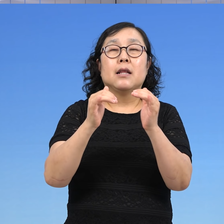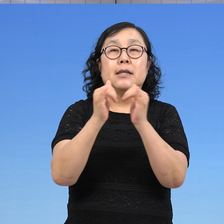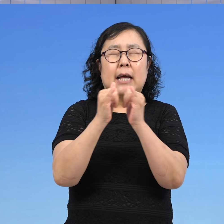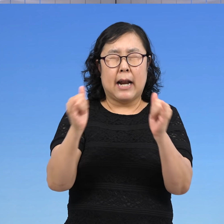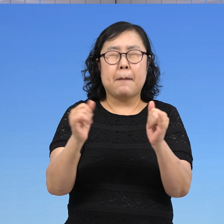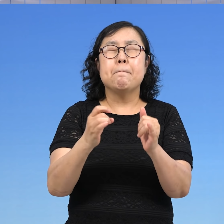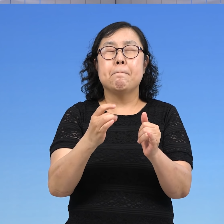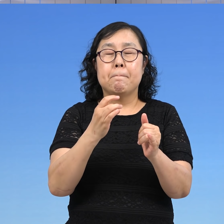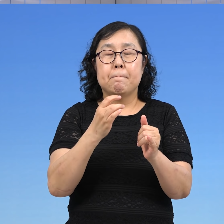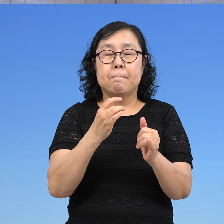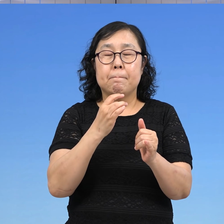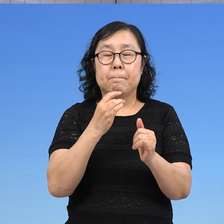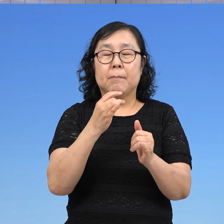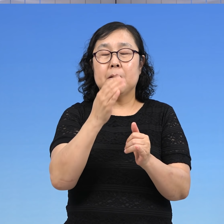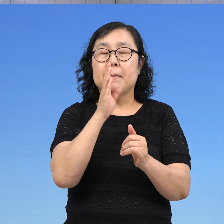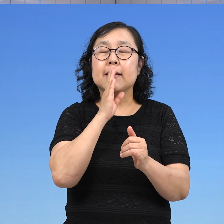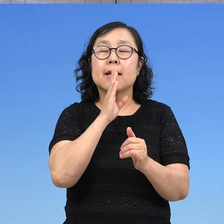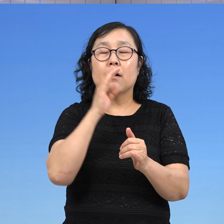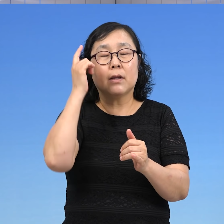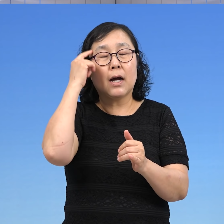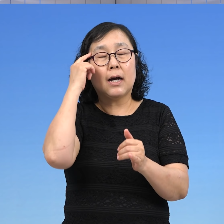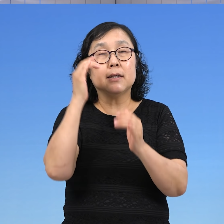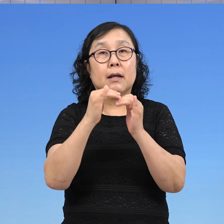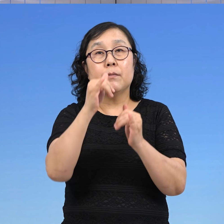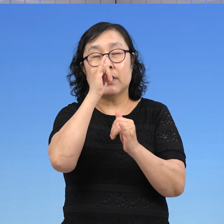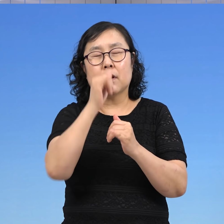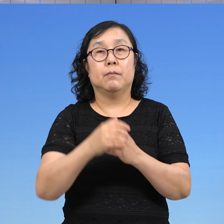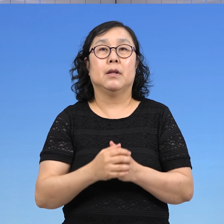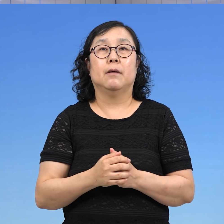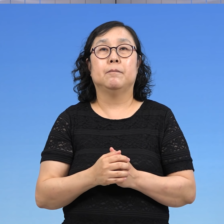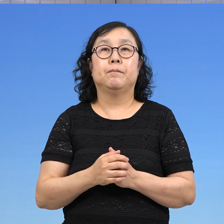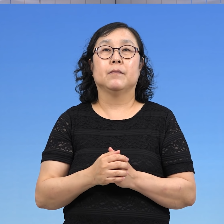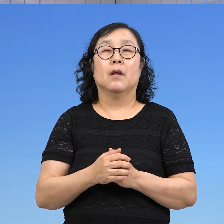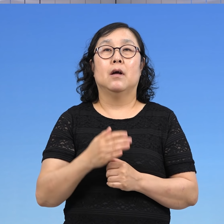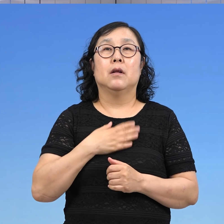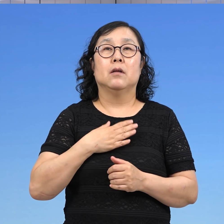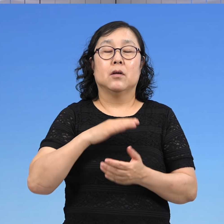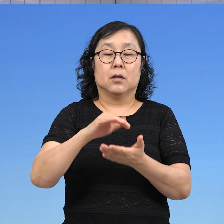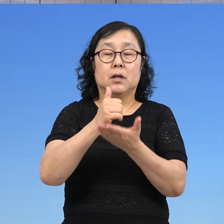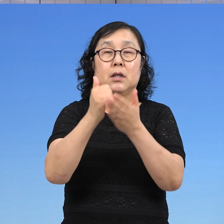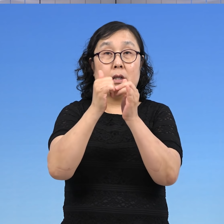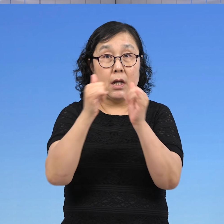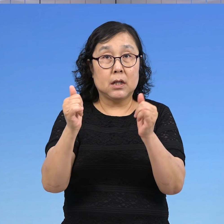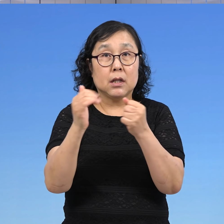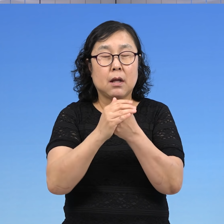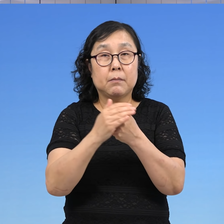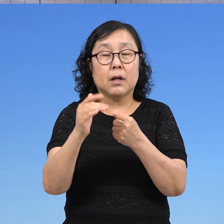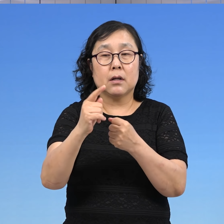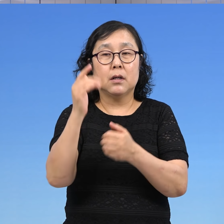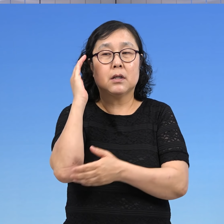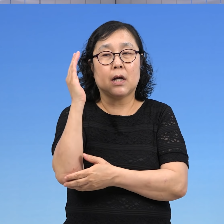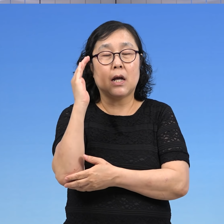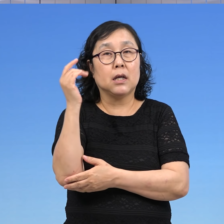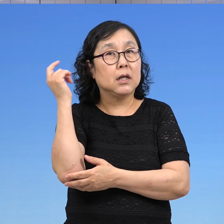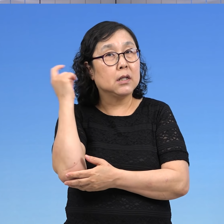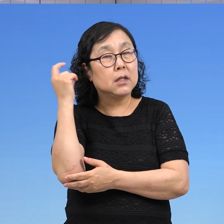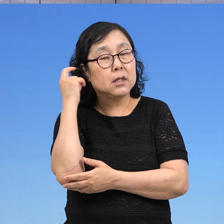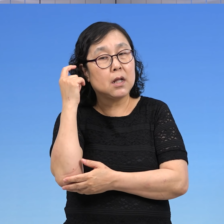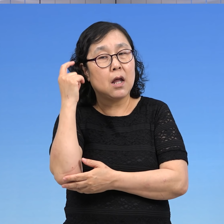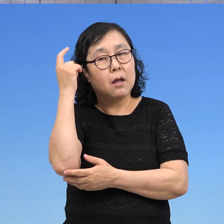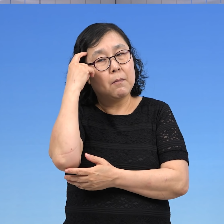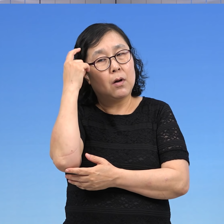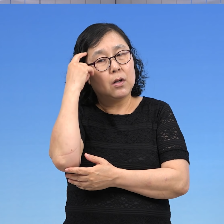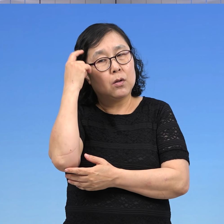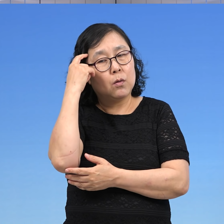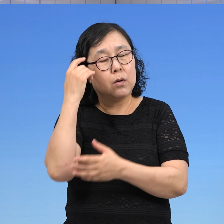분도 계실 거고 앱을 중간쯤에 답을 하는 분도 계실 거고요 그런데 여러분 저는 크리쳐 니다 보니까요 그 강의를 듣는데